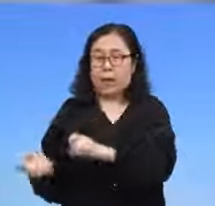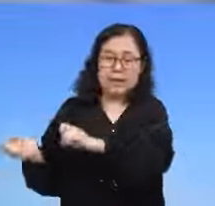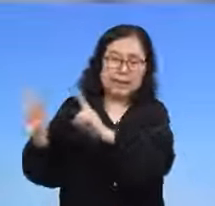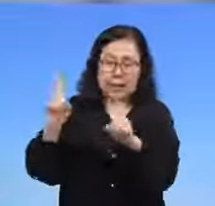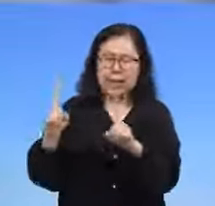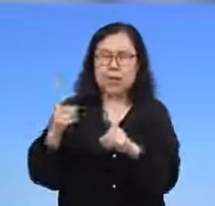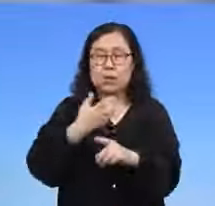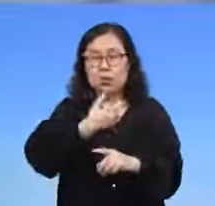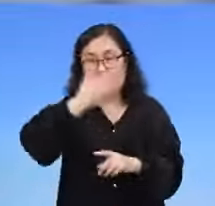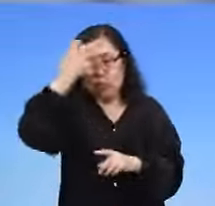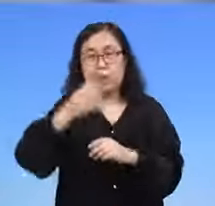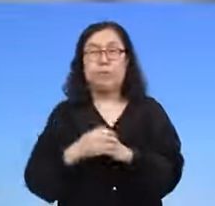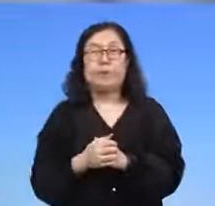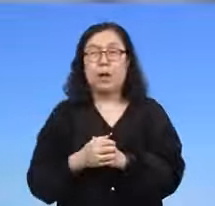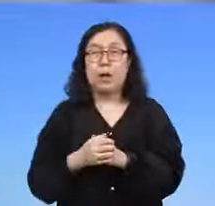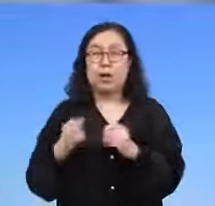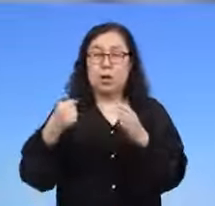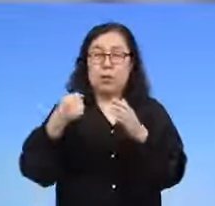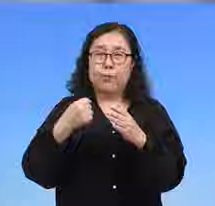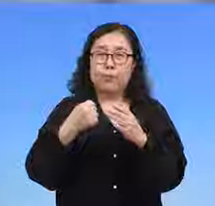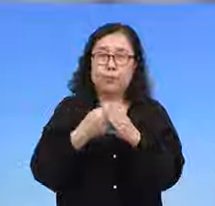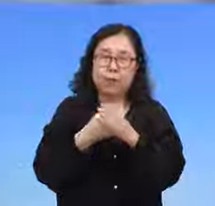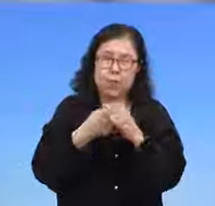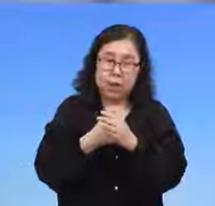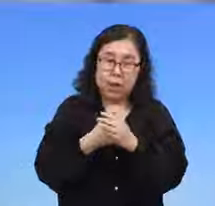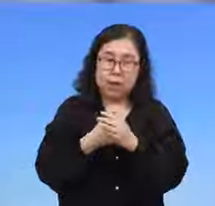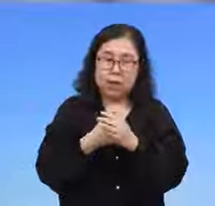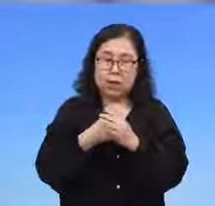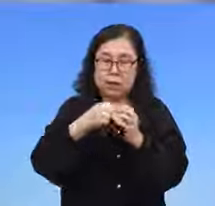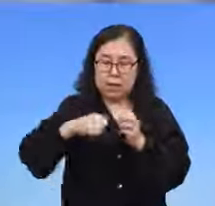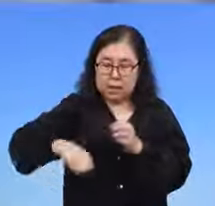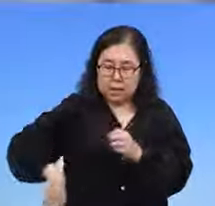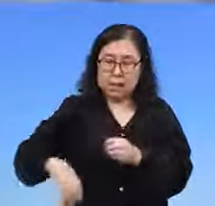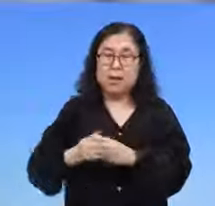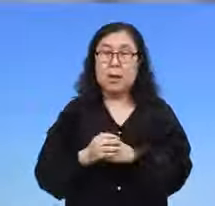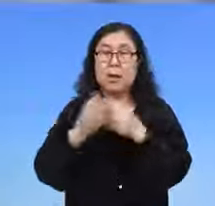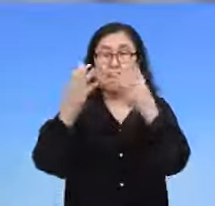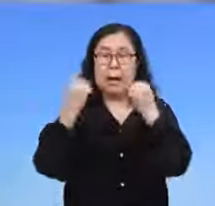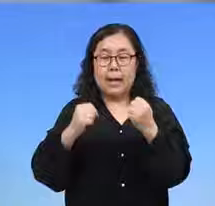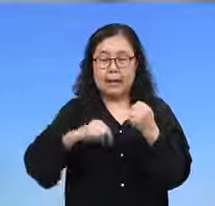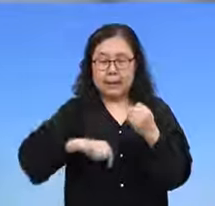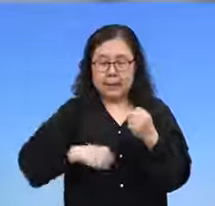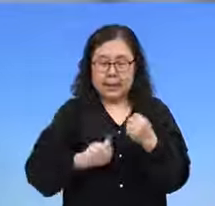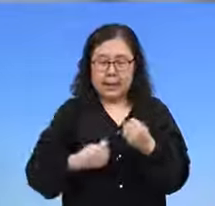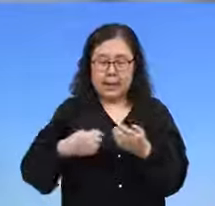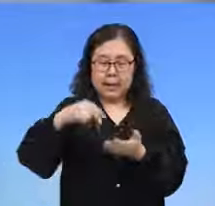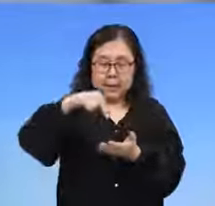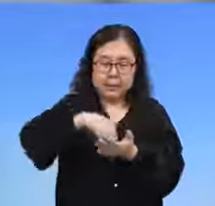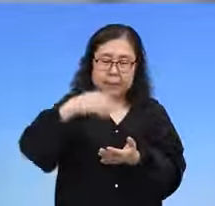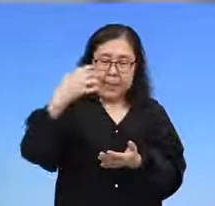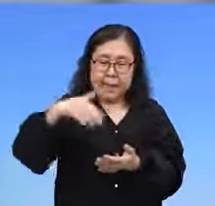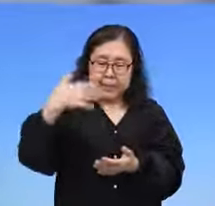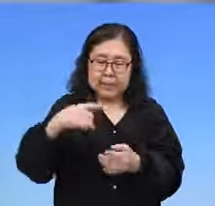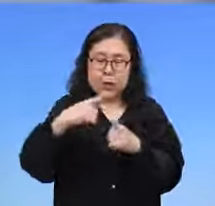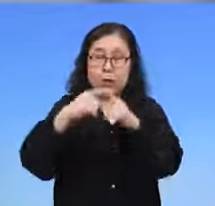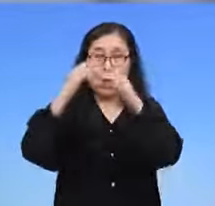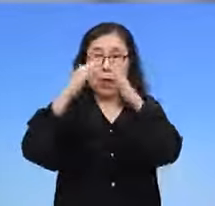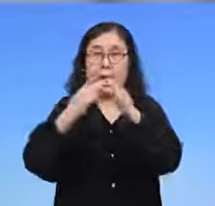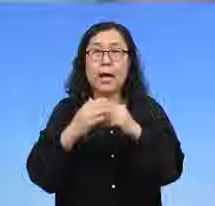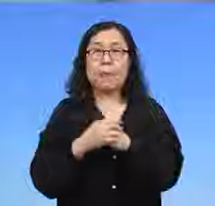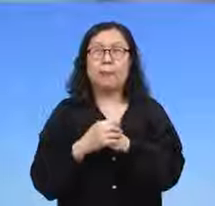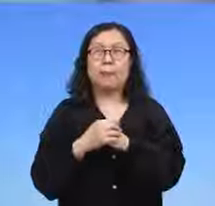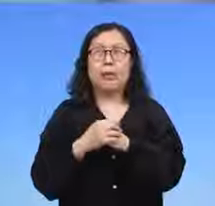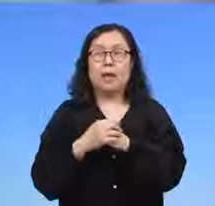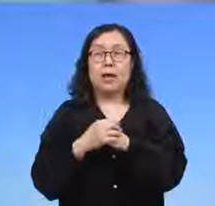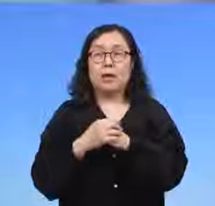용기를 잃어버린 수많은 미자리 교회들이 우리도 한번 다시 시작해보자. 그래가지고 그냥 우리 교회 중에 30교회